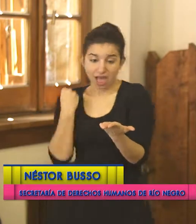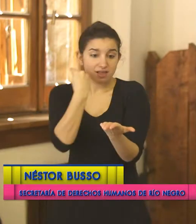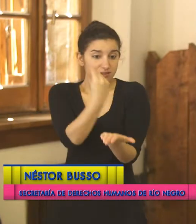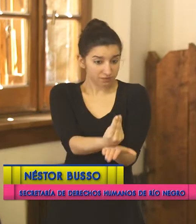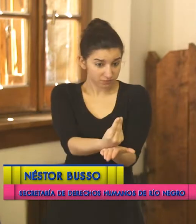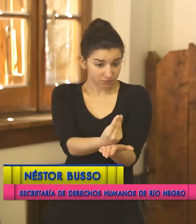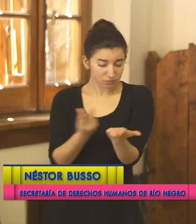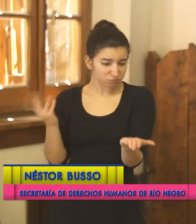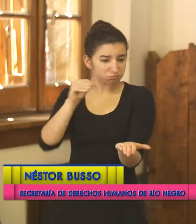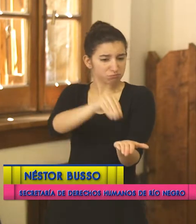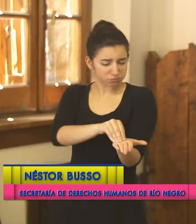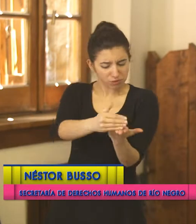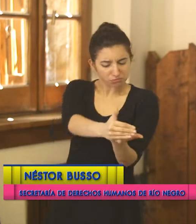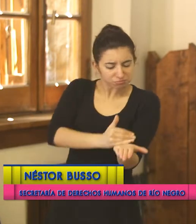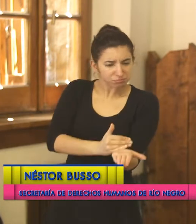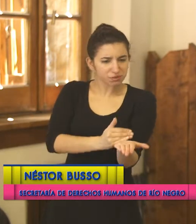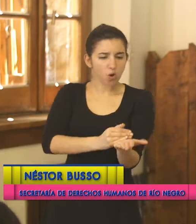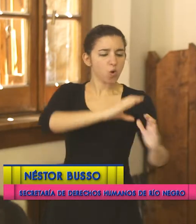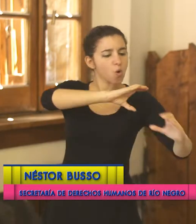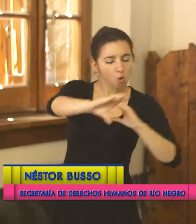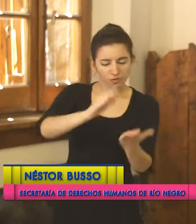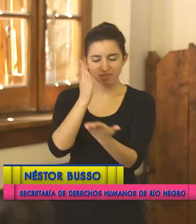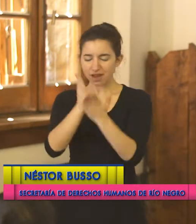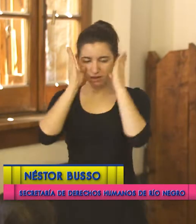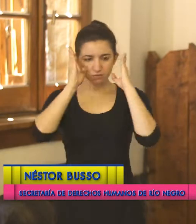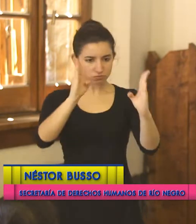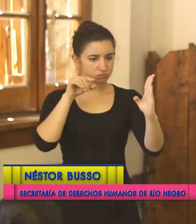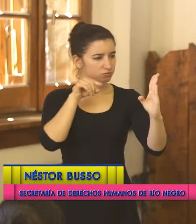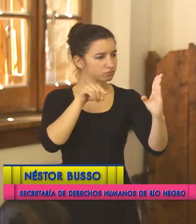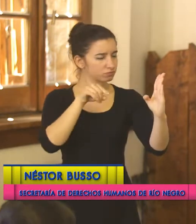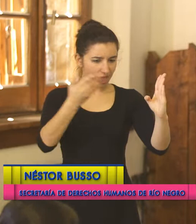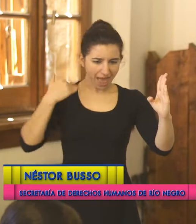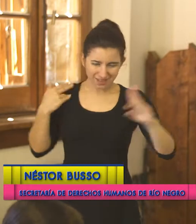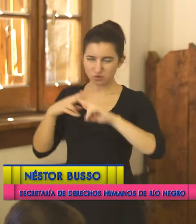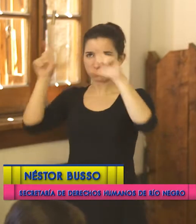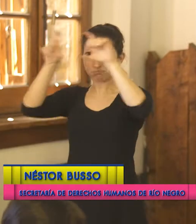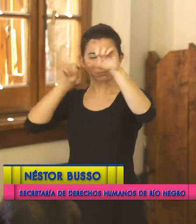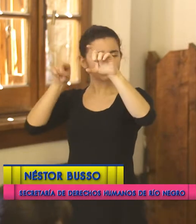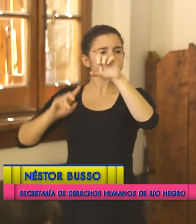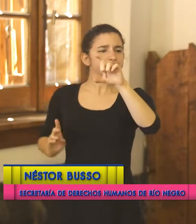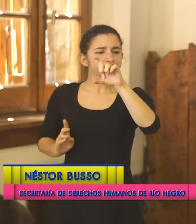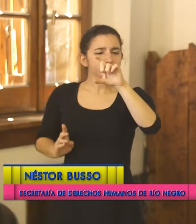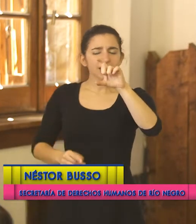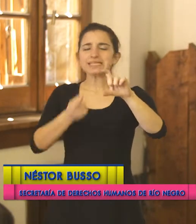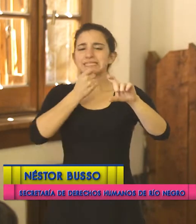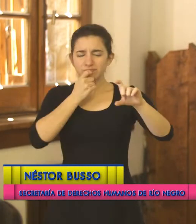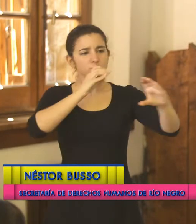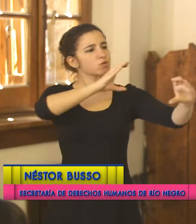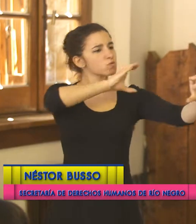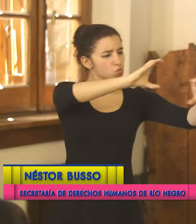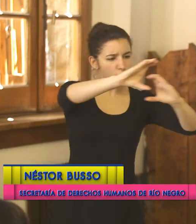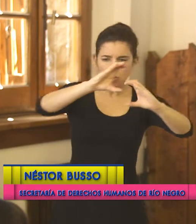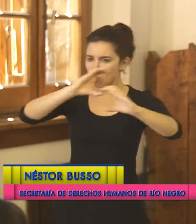por el derecho a la comunicación así los denominamos Y si la comunicación es un derecho